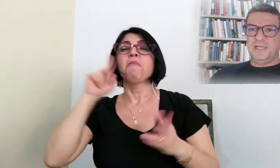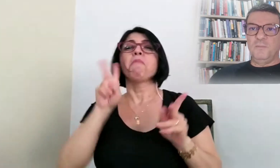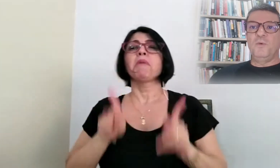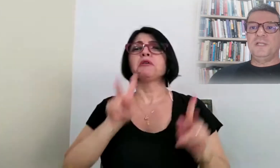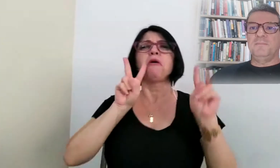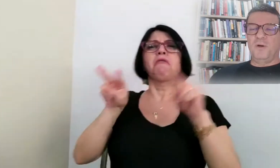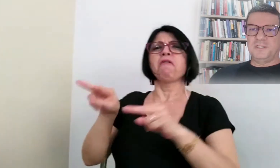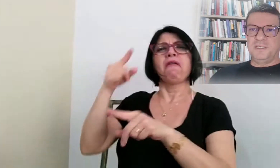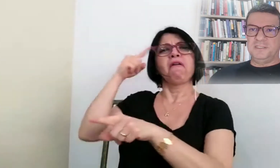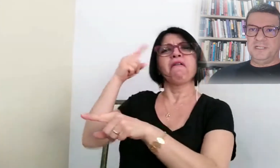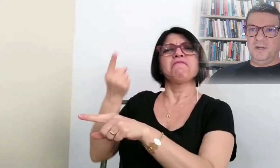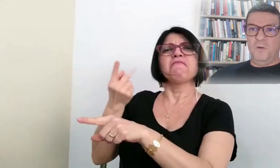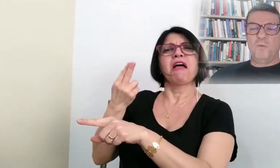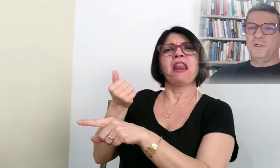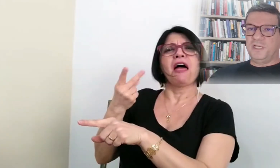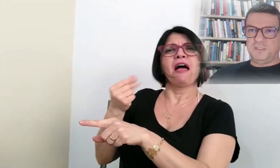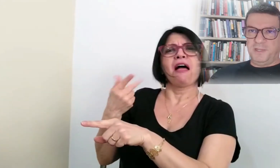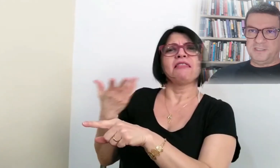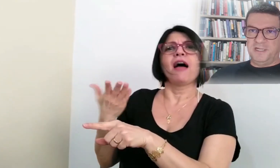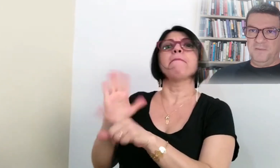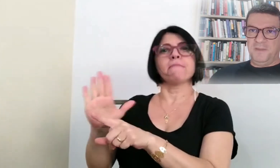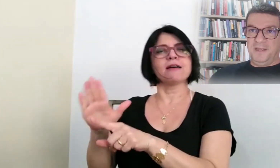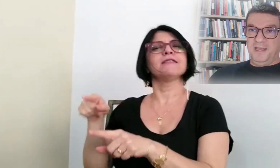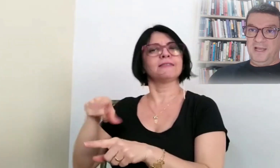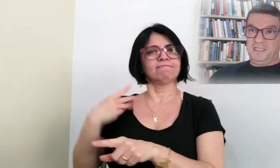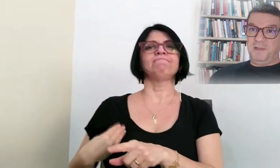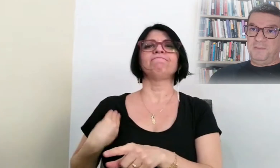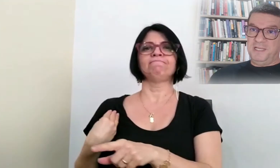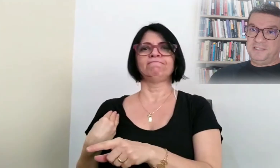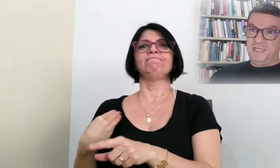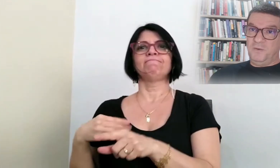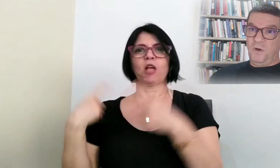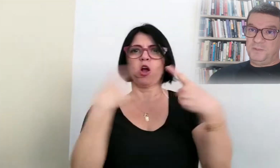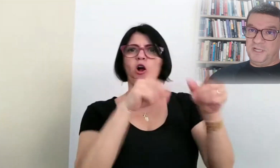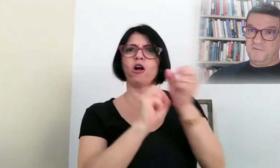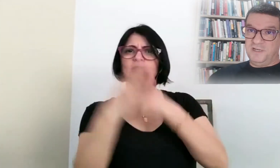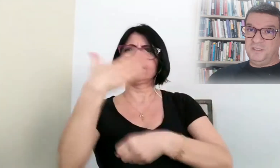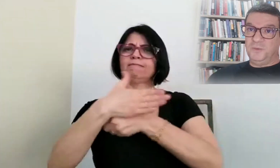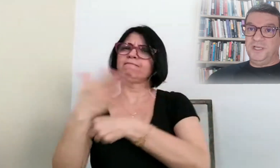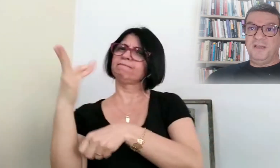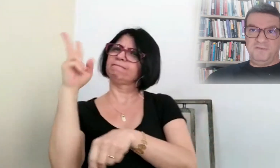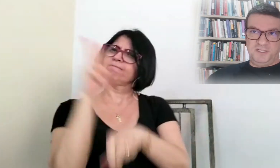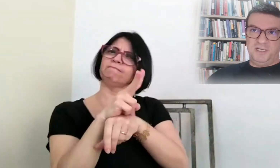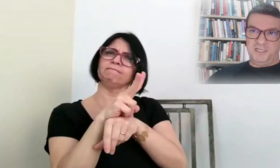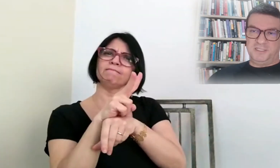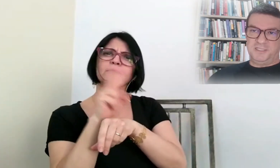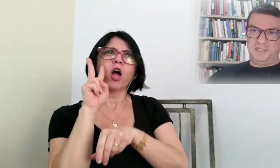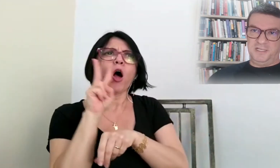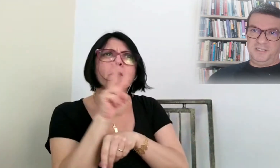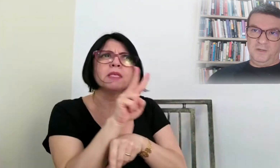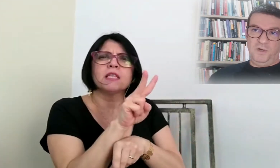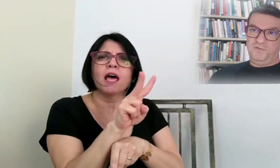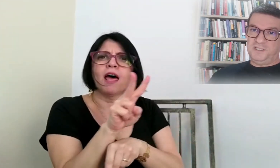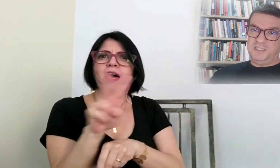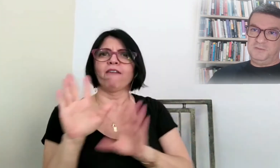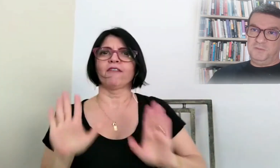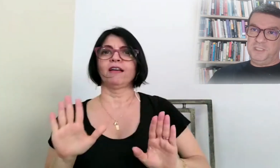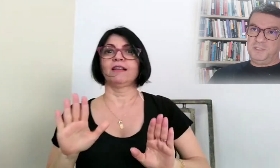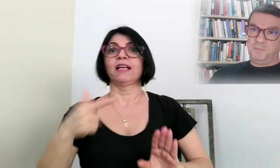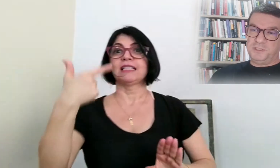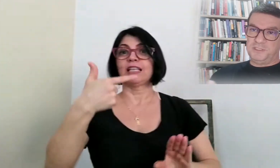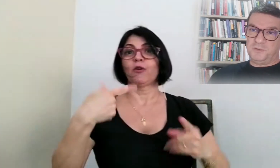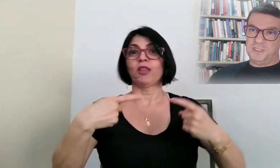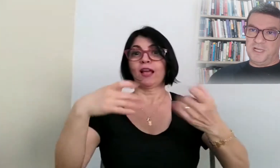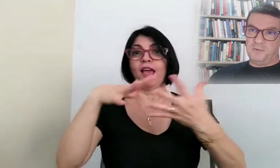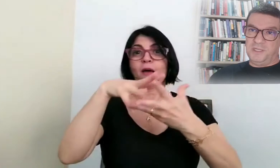sem terem muita importância ou muita expressão, elas permaneceram observando e vigilantes. Então o antifascismo,